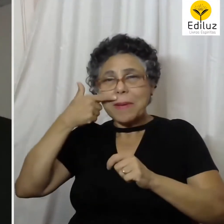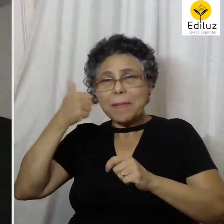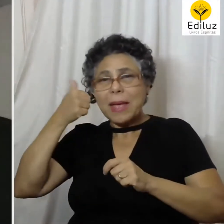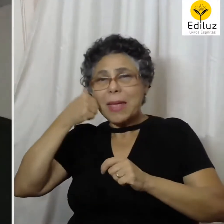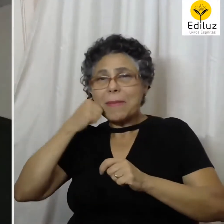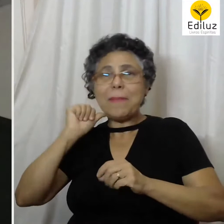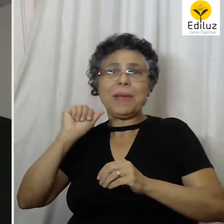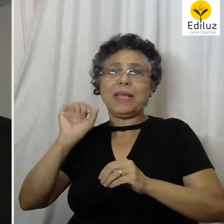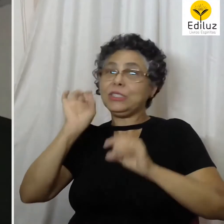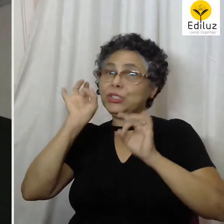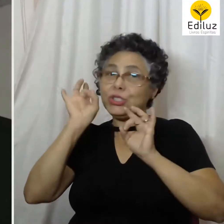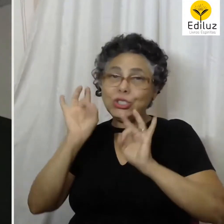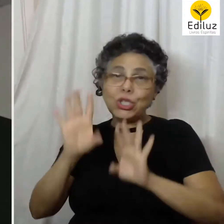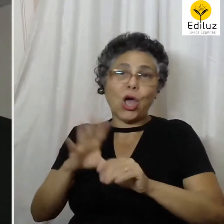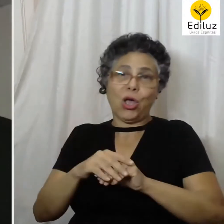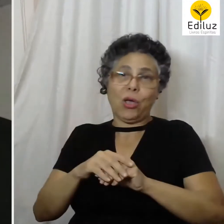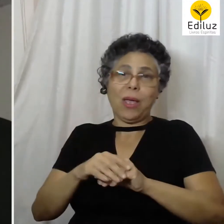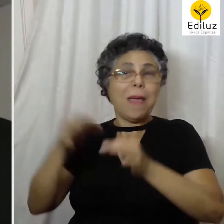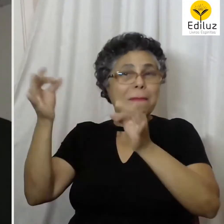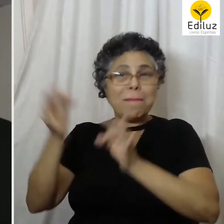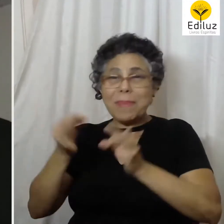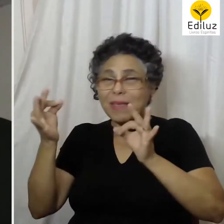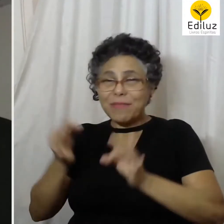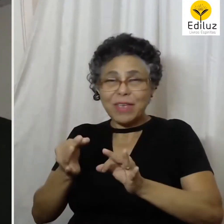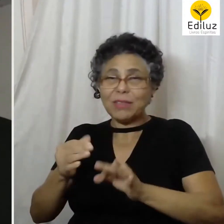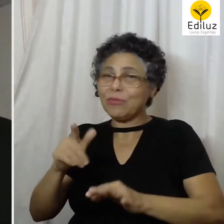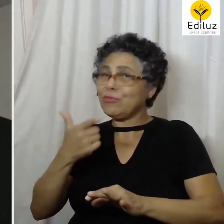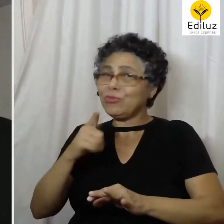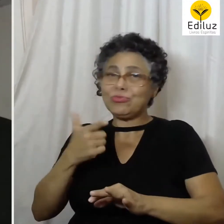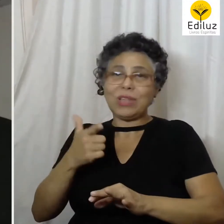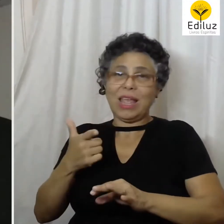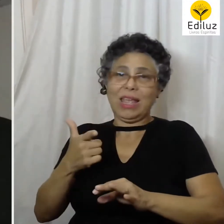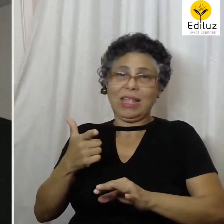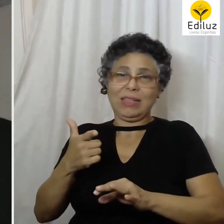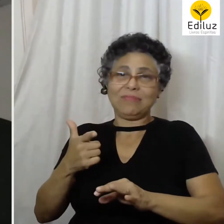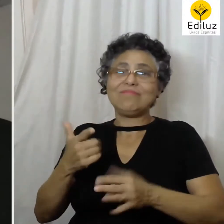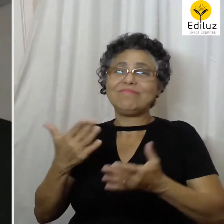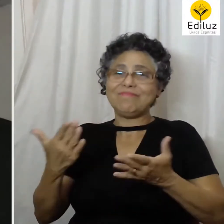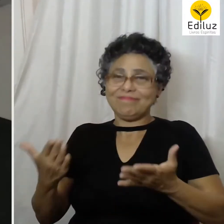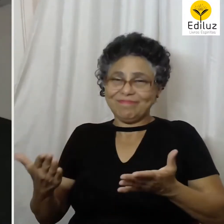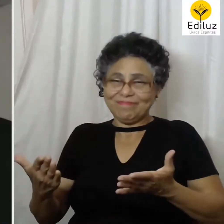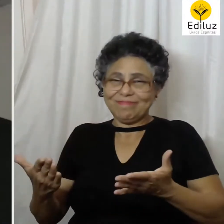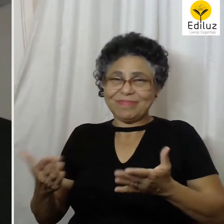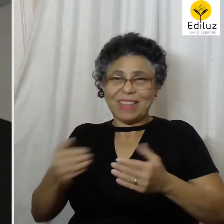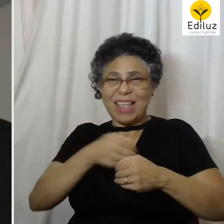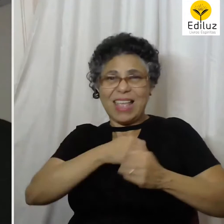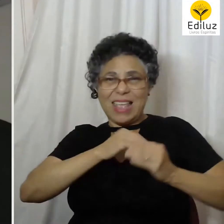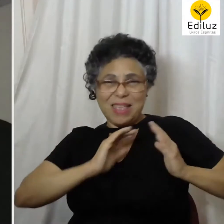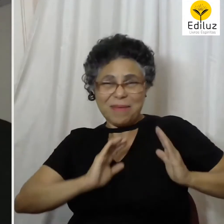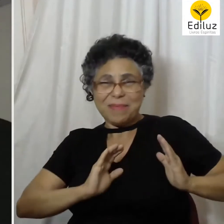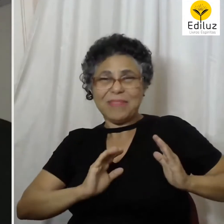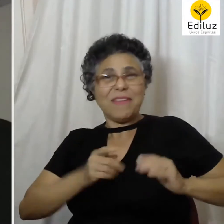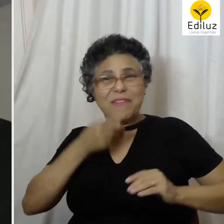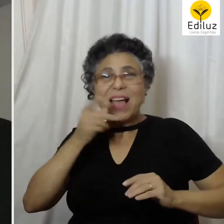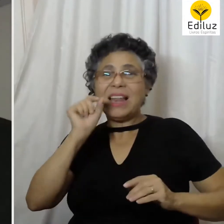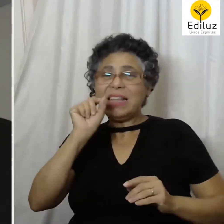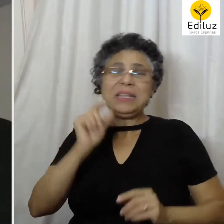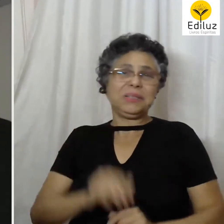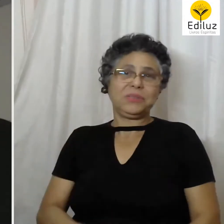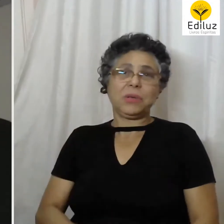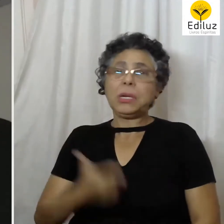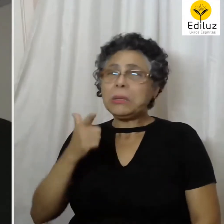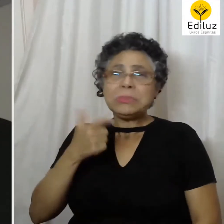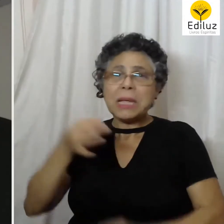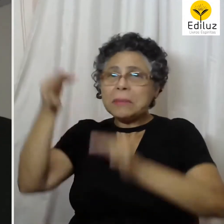né? Não nesse segundo mundo da escala evolutiva. Não somos esses perfeitos. Mas